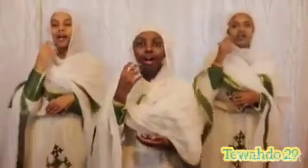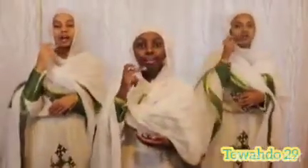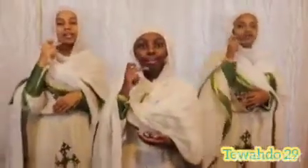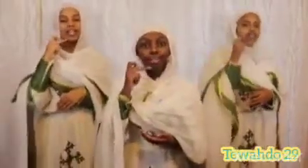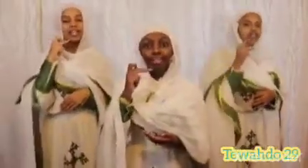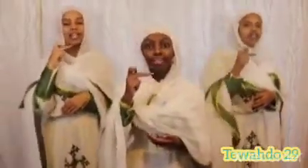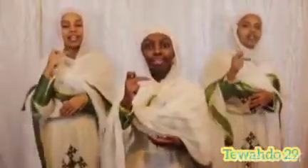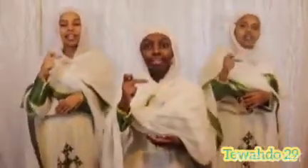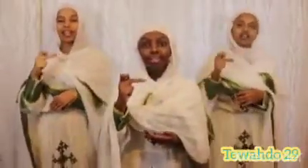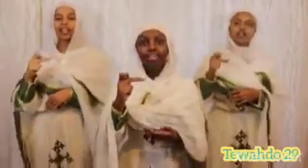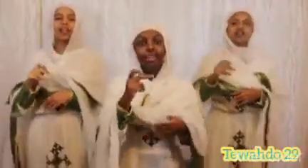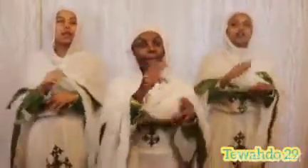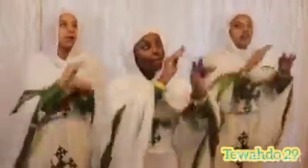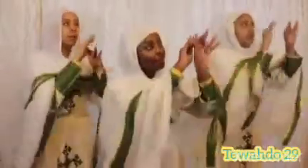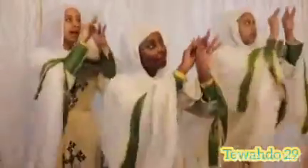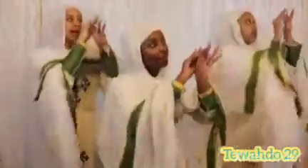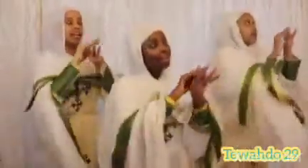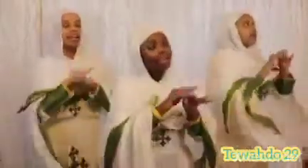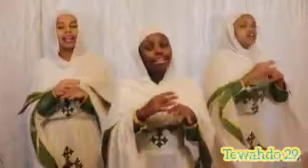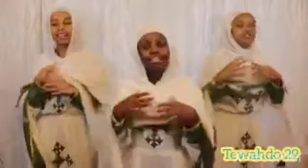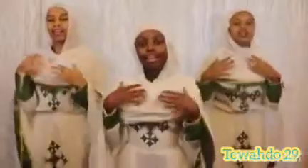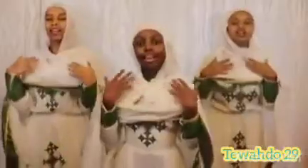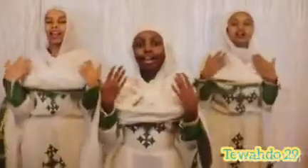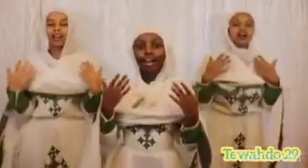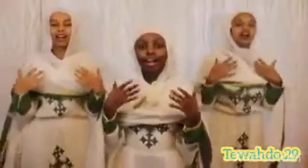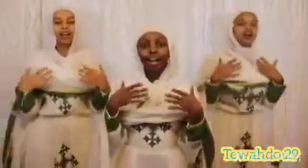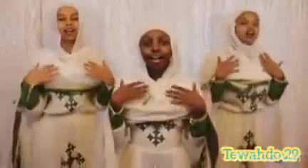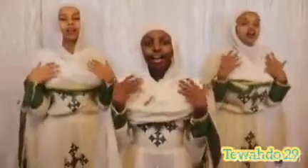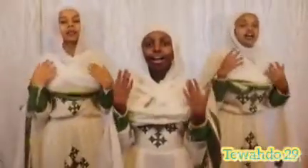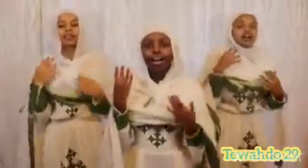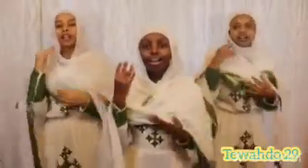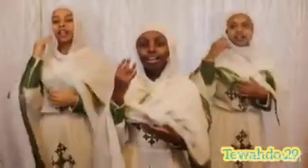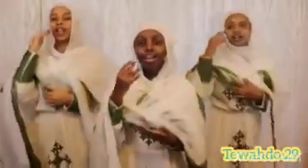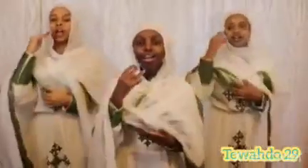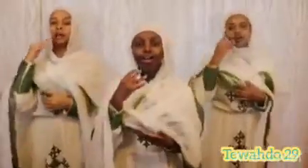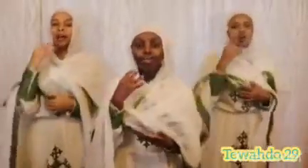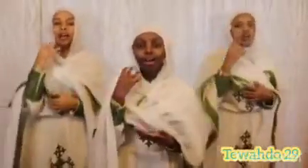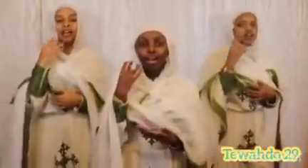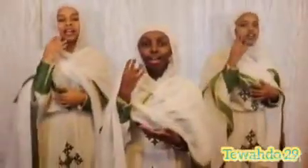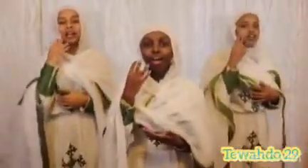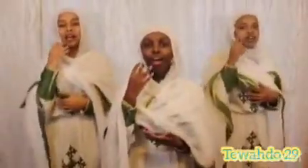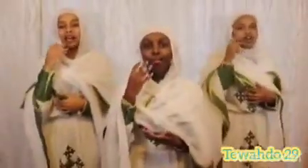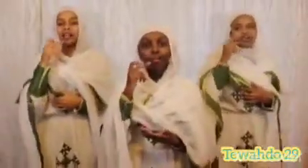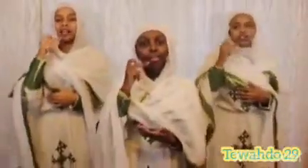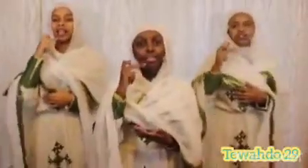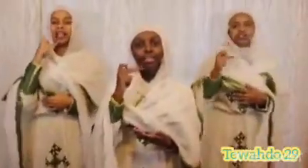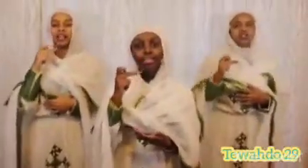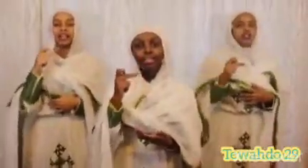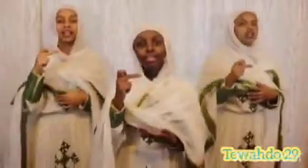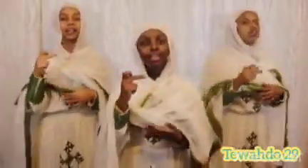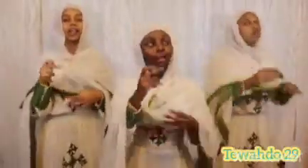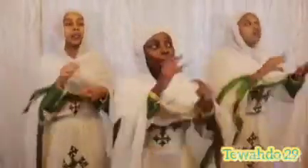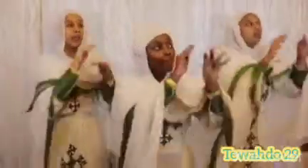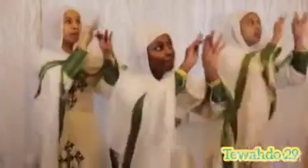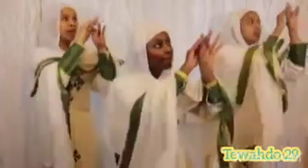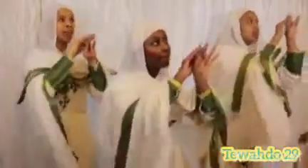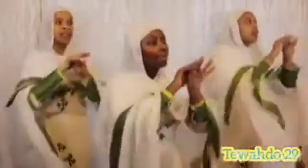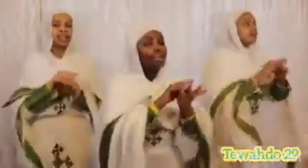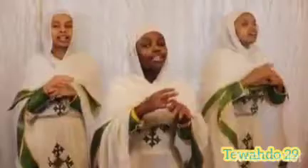ለማርያም ድንግል መንበረ ተላ ለማርያም ድንግል መንበረ